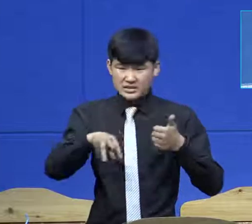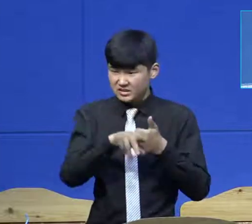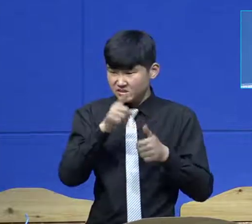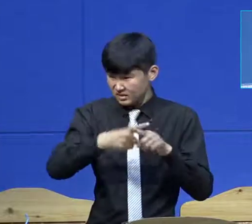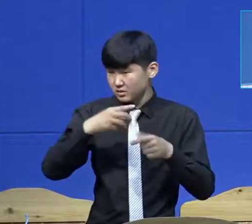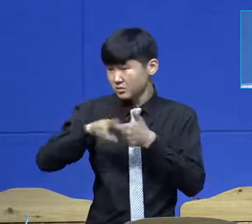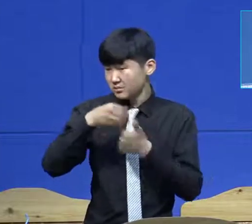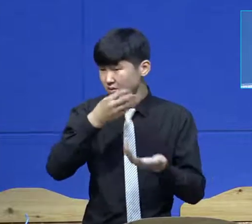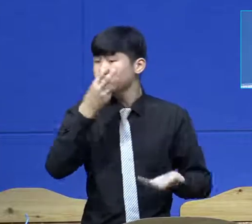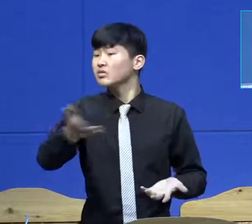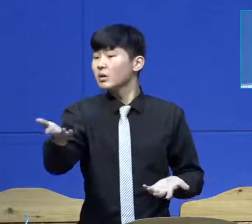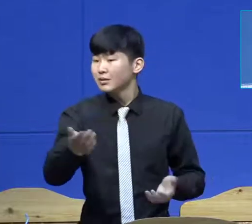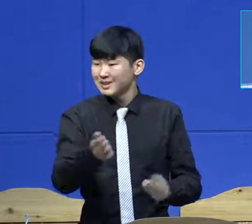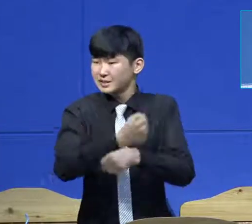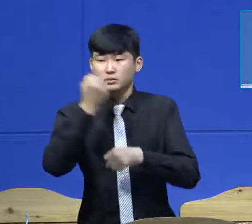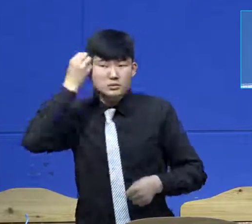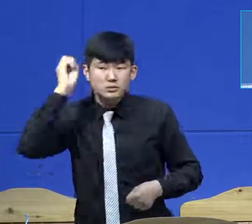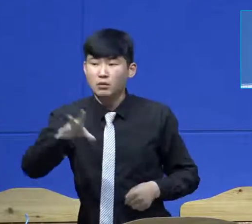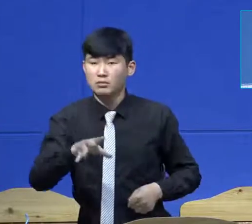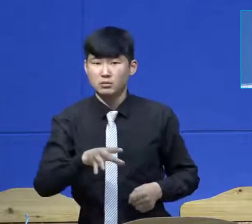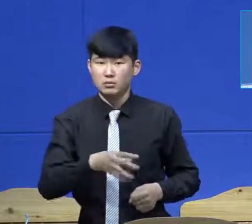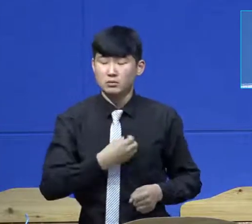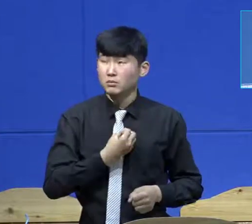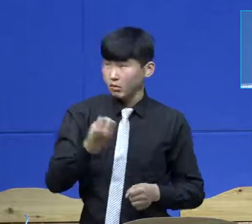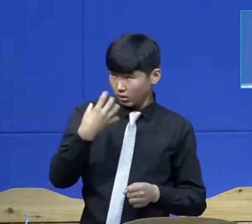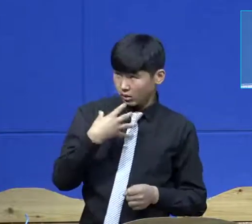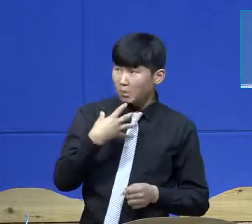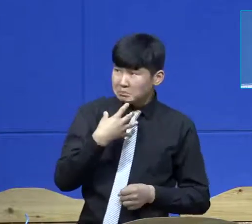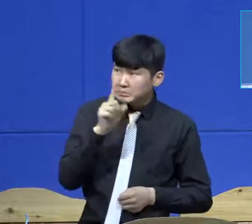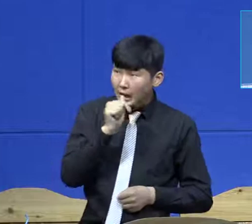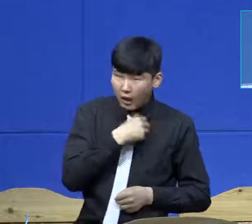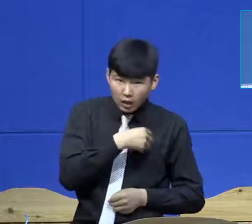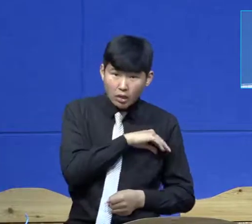үзээрэй. Аал нь хороо нэгж хэлэхэд тэрнээс айгаагүй.